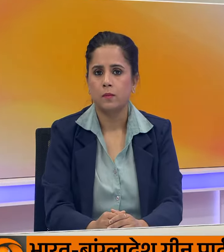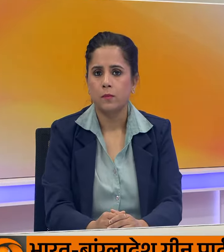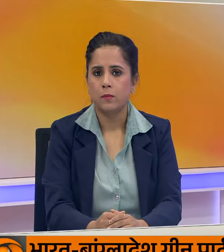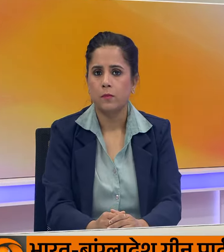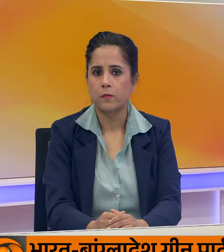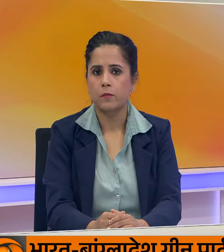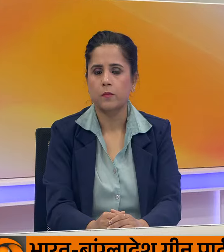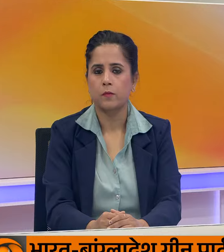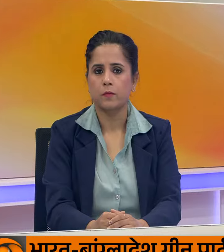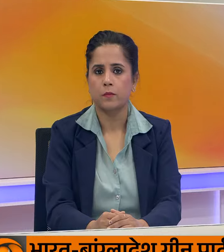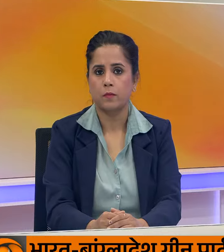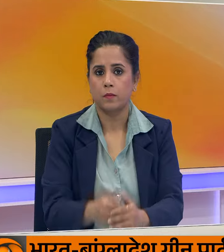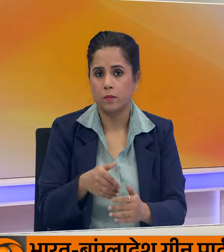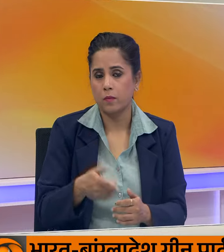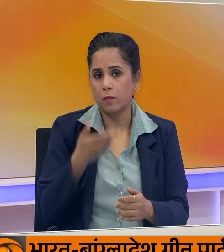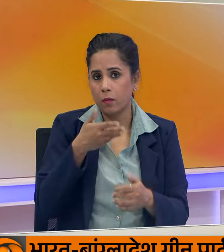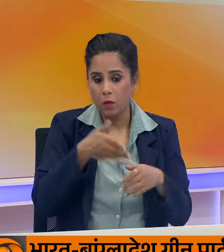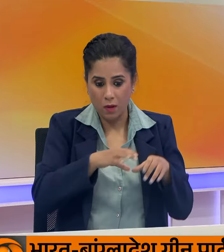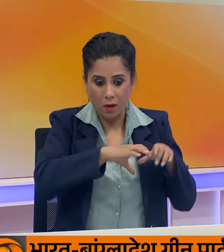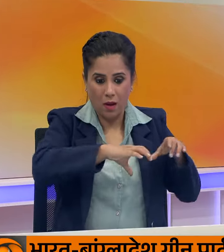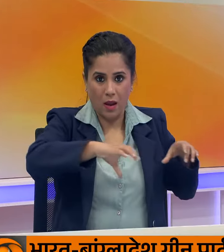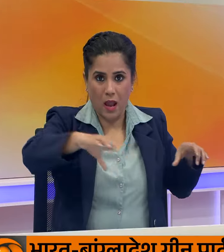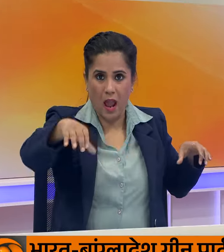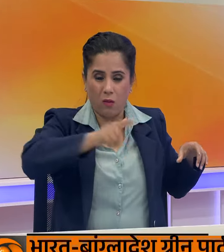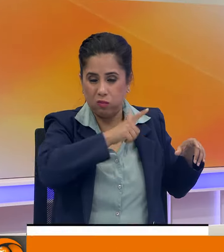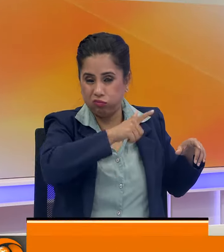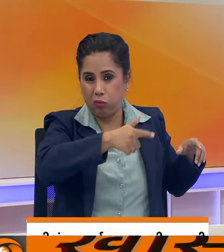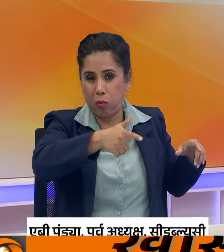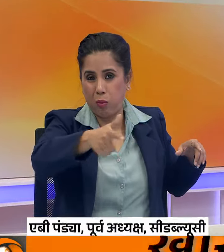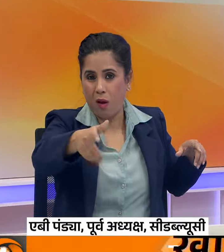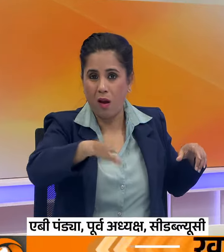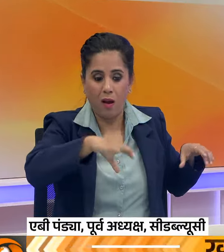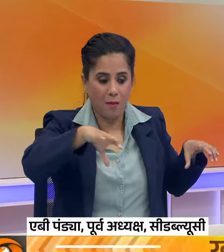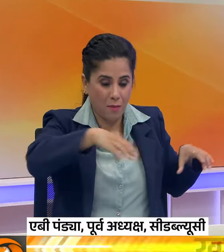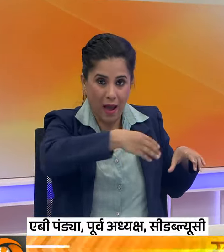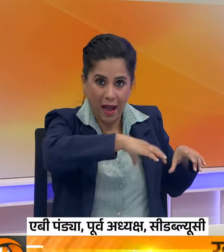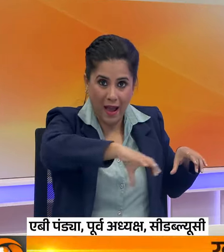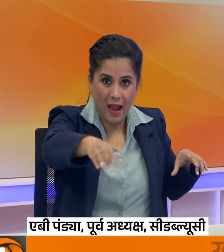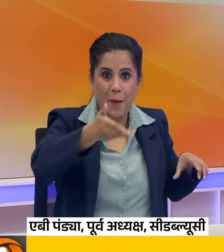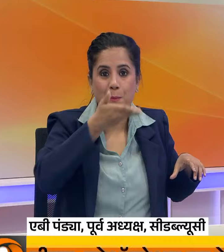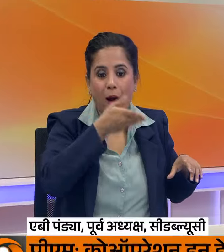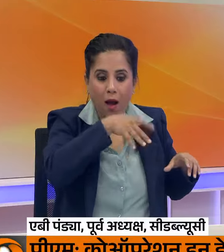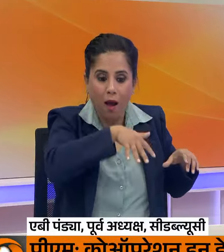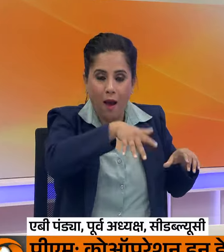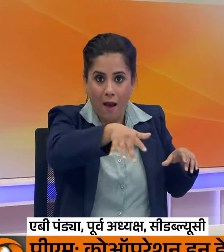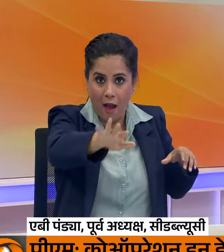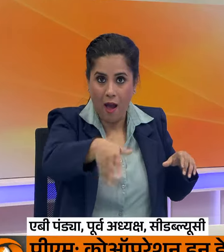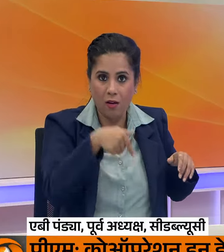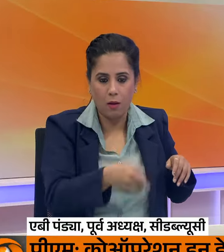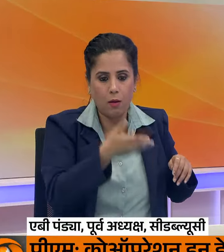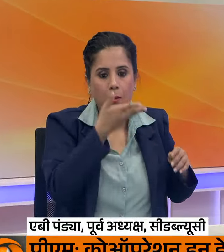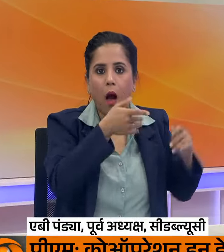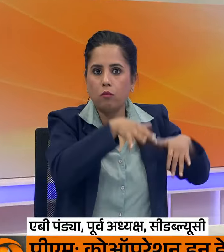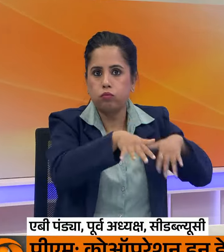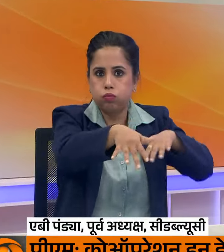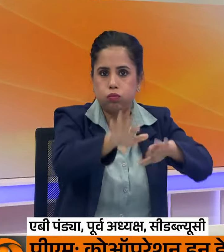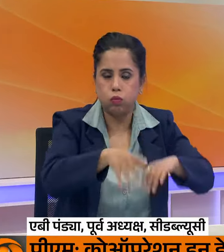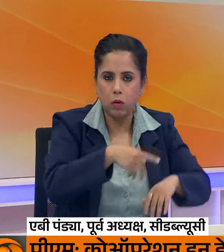है जब ये इतना लंबा कैनाल का रास्ता है तो कैनाल के रास्ते के बीच में जब पानी ट्रेवल करता है तो